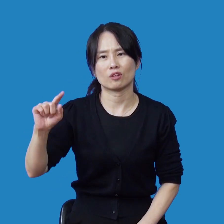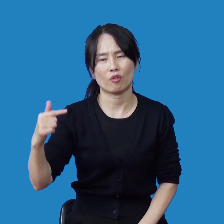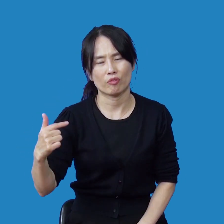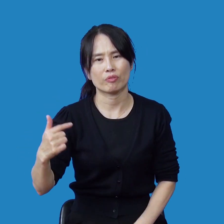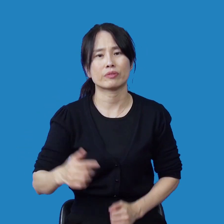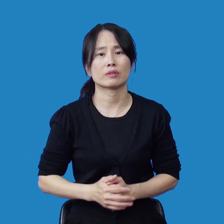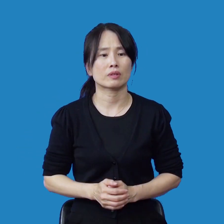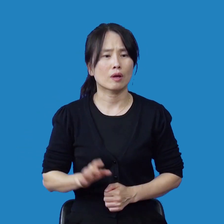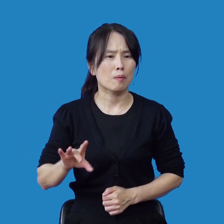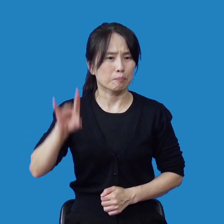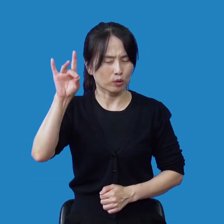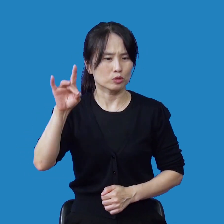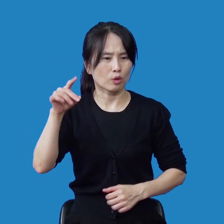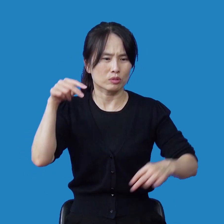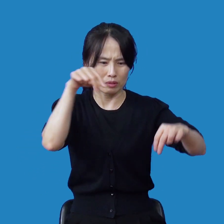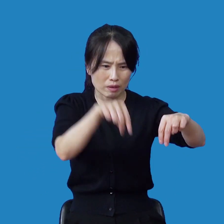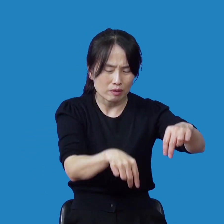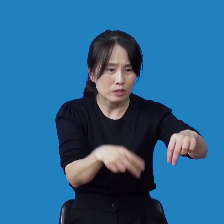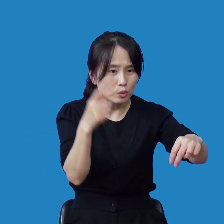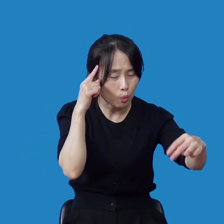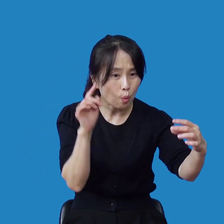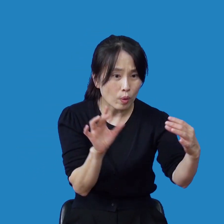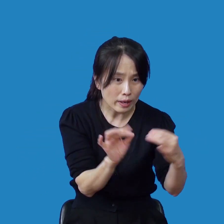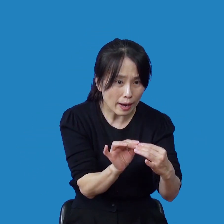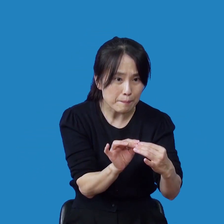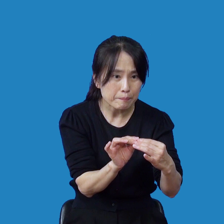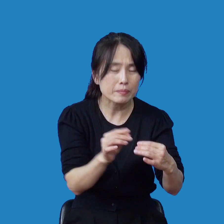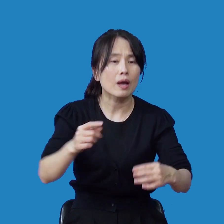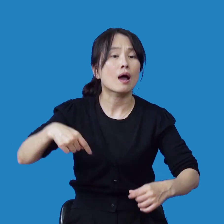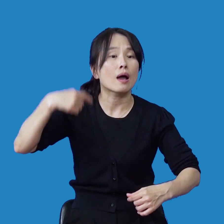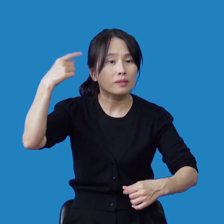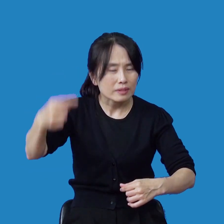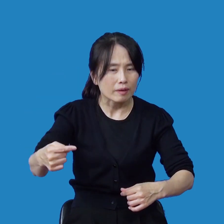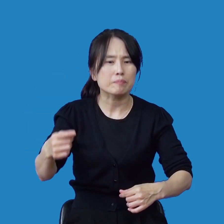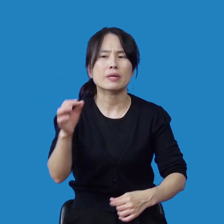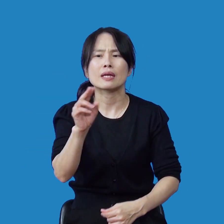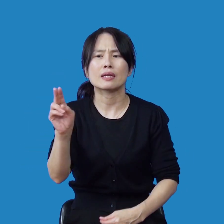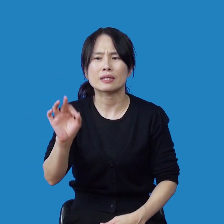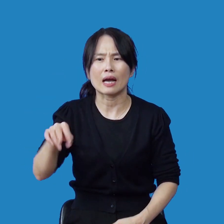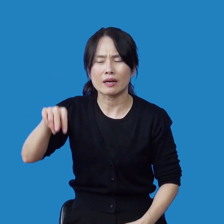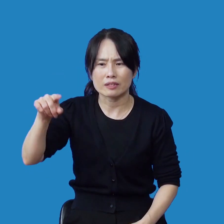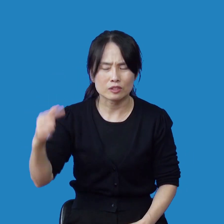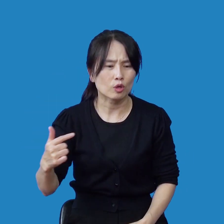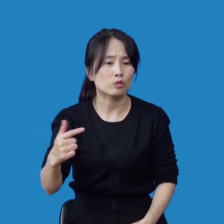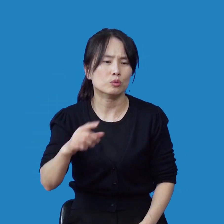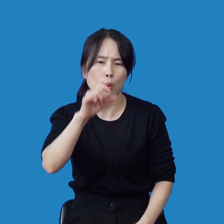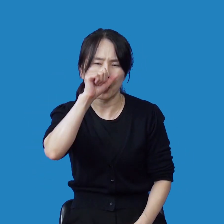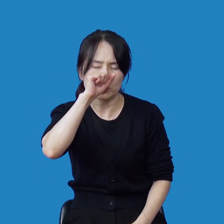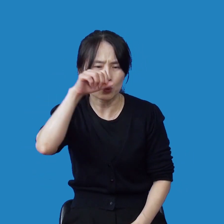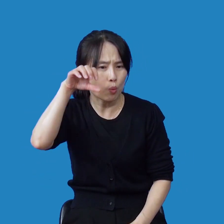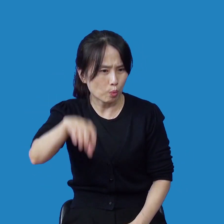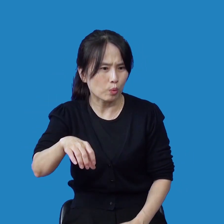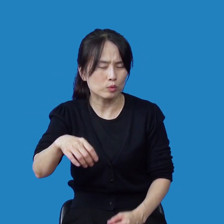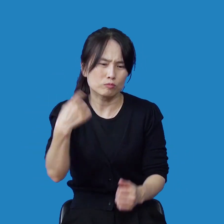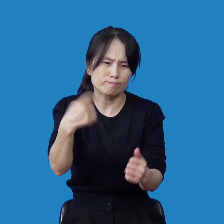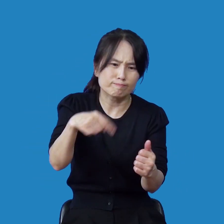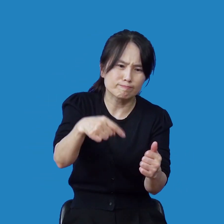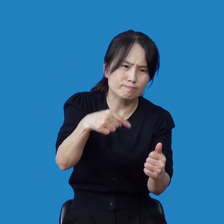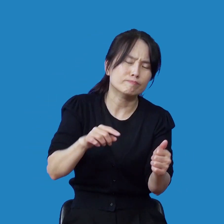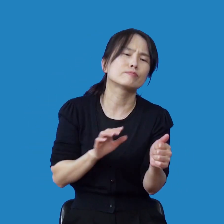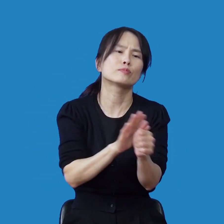먼저는 내려가서 공감할 수 있어야 되고, 그러나 언제까지 부둥켜 안고 울고 있어서 그걸로 끝날 수만은